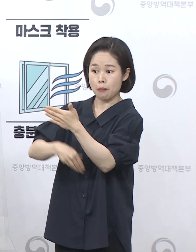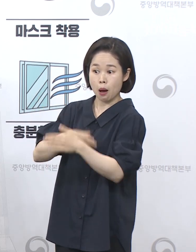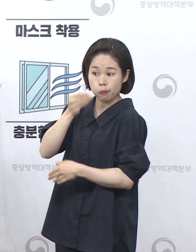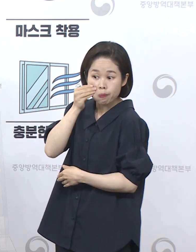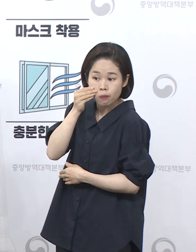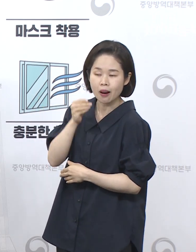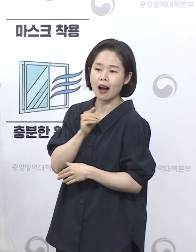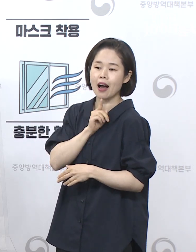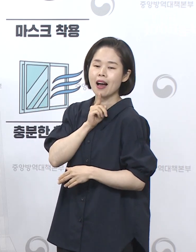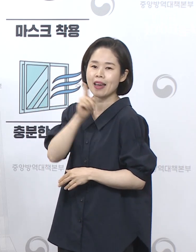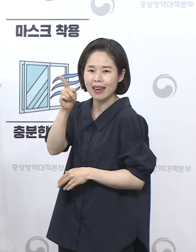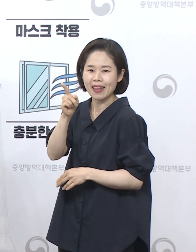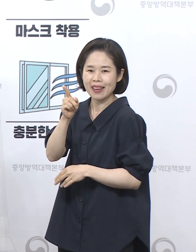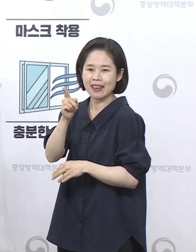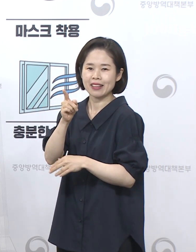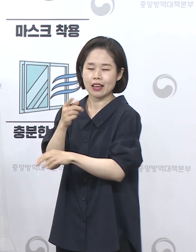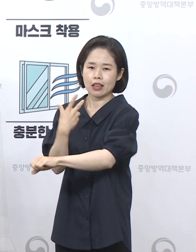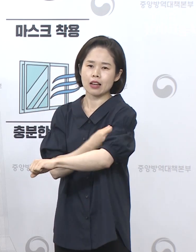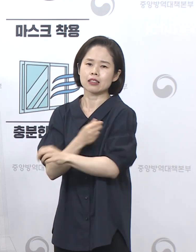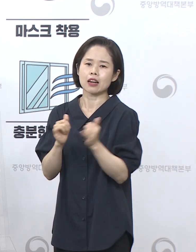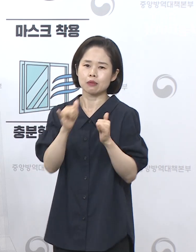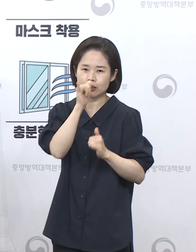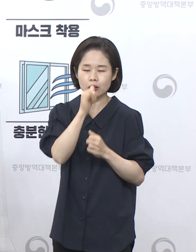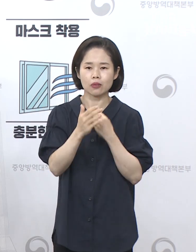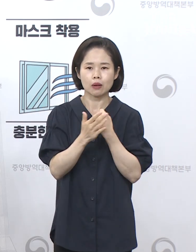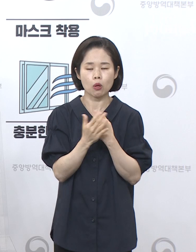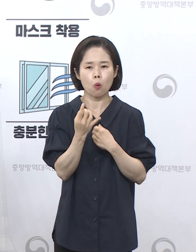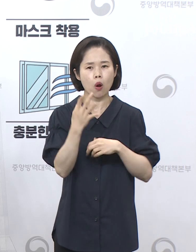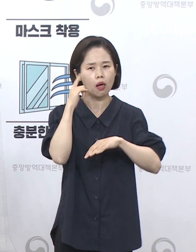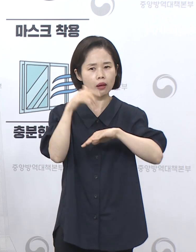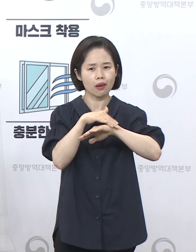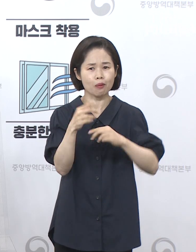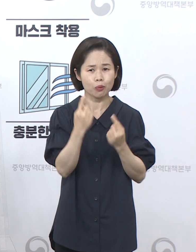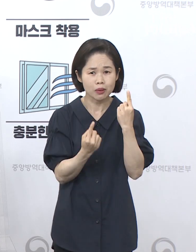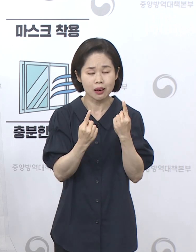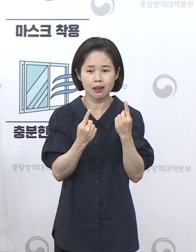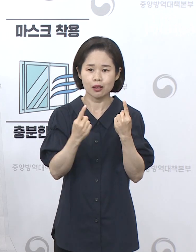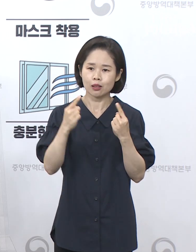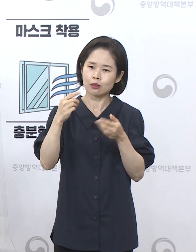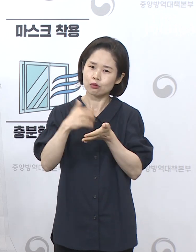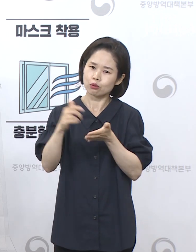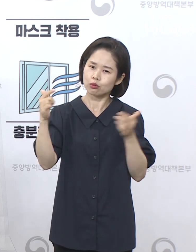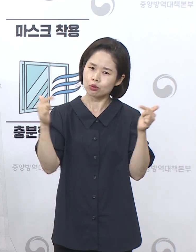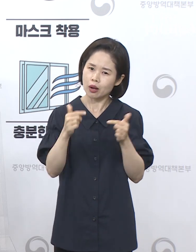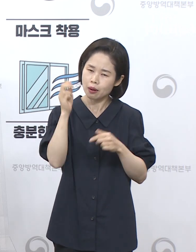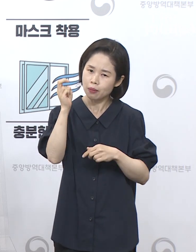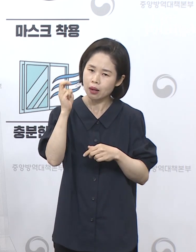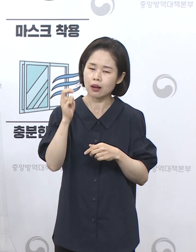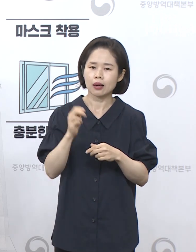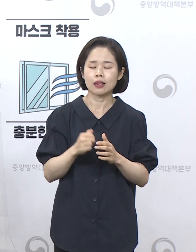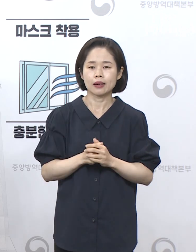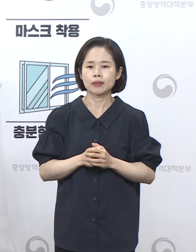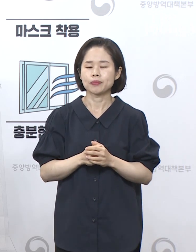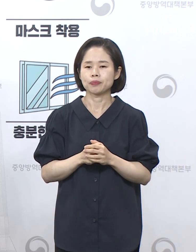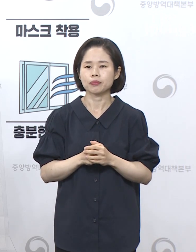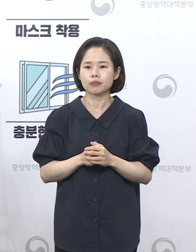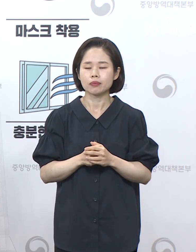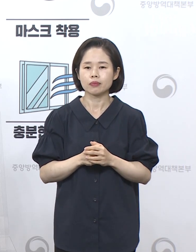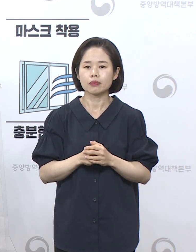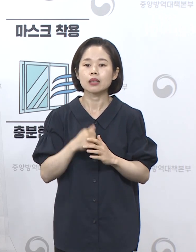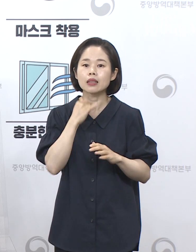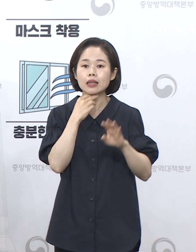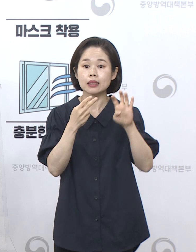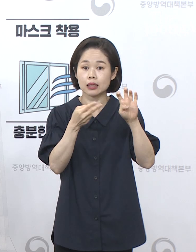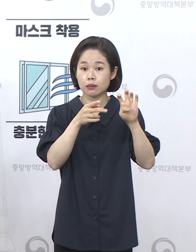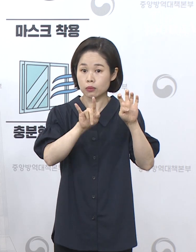작은 그런 숫자일 거라고 생각을 합니다. 그래서 대규모의 접종 예약이 진행이 돼야 되기 때문에 이 부분도